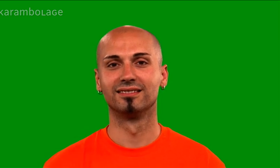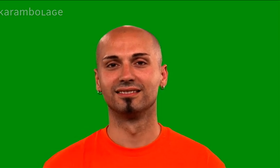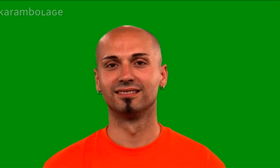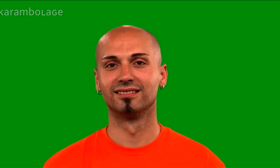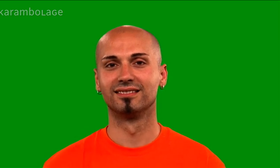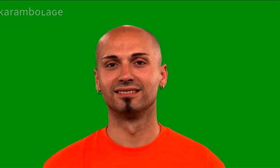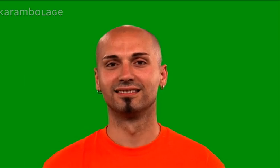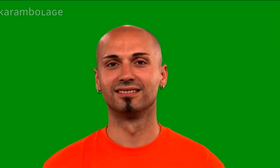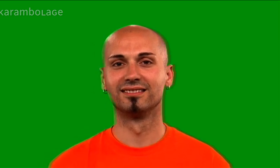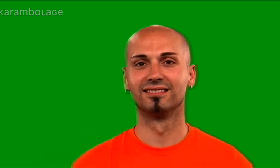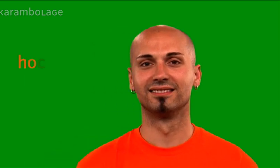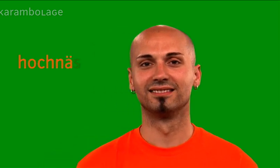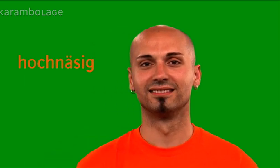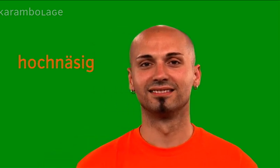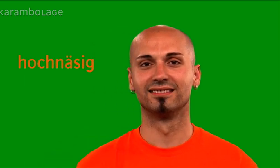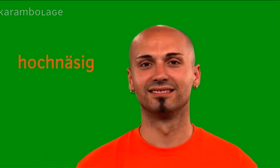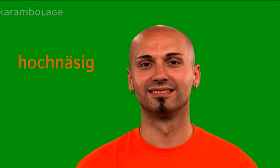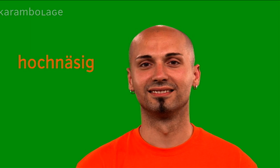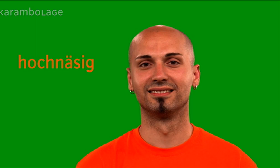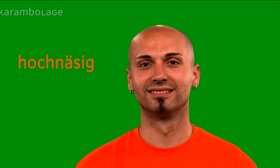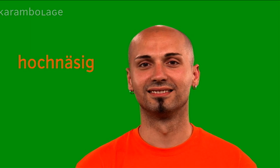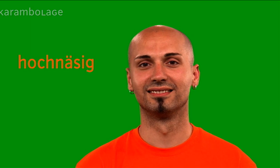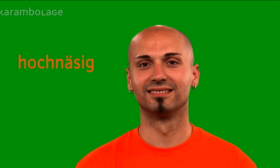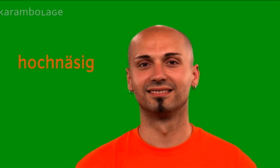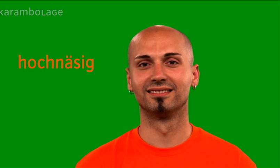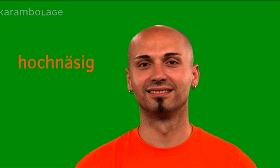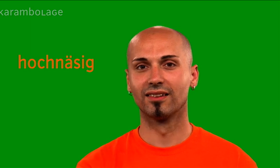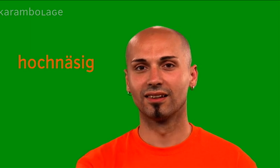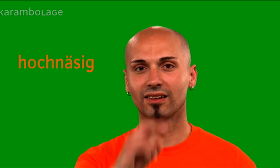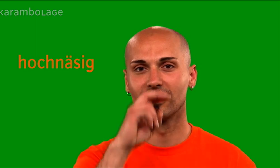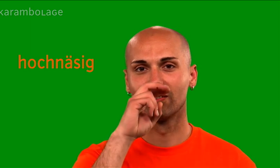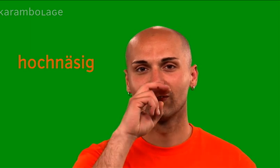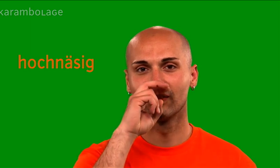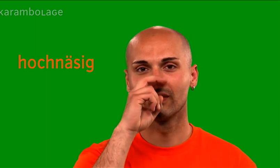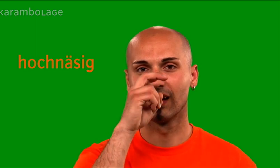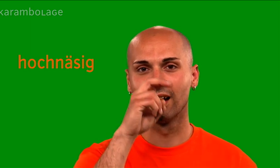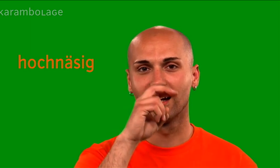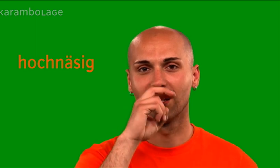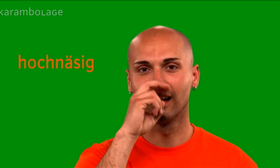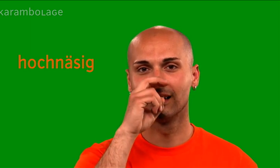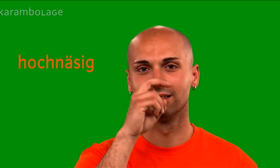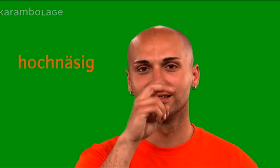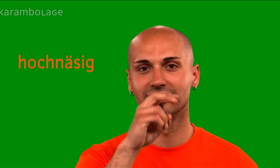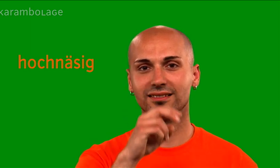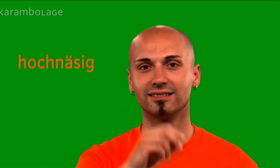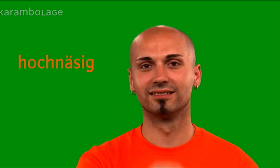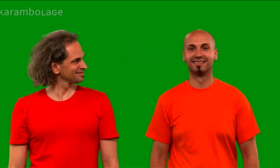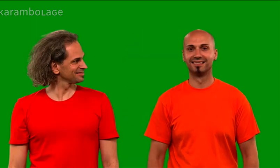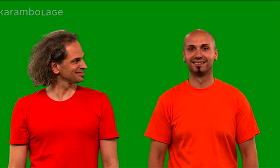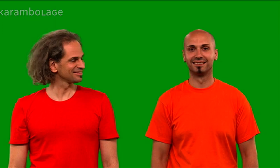unverkennbare Geste. Hochnäsig sind sie, die Franzosen. Arrogant und eingebildet. Was man von Laurent übrigens ganz